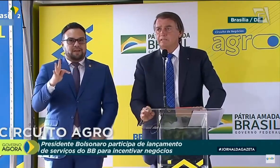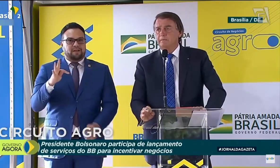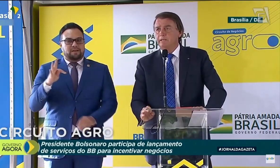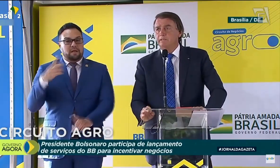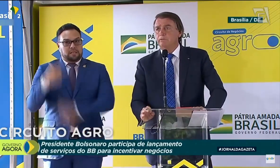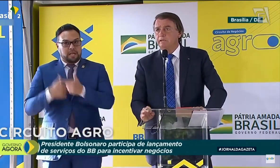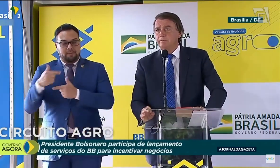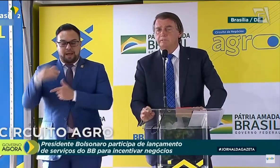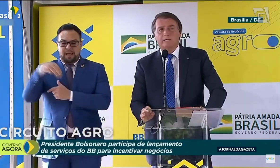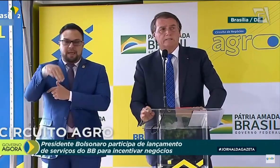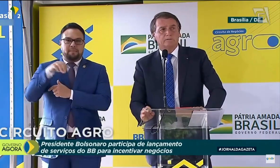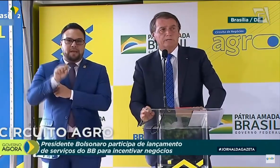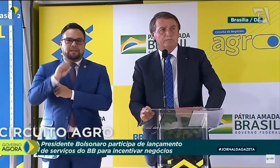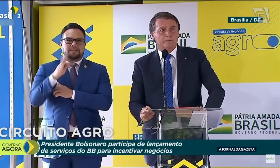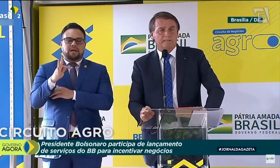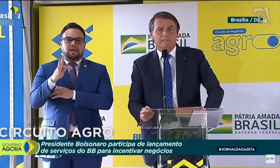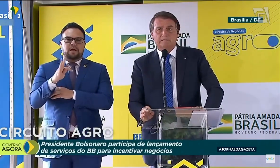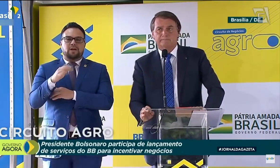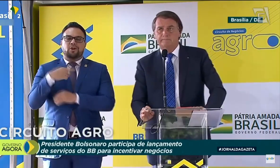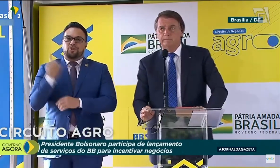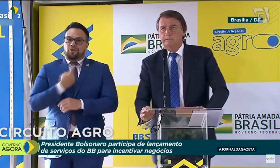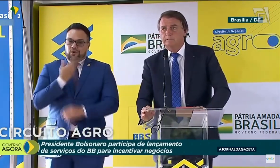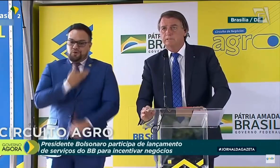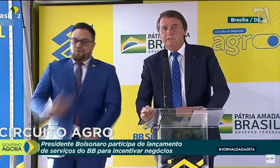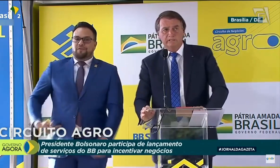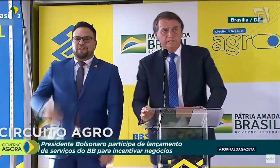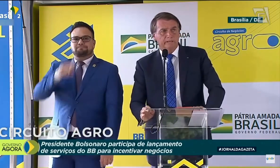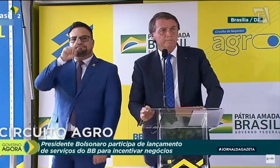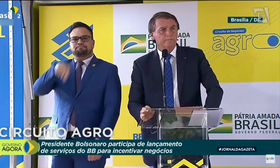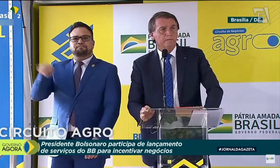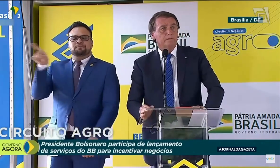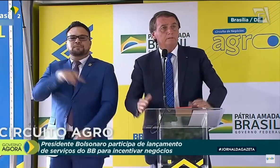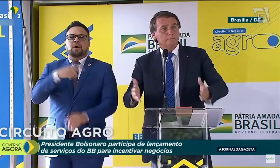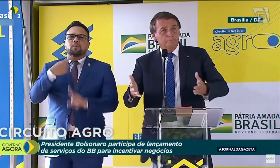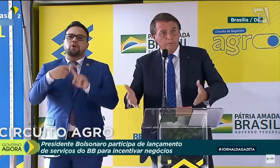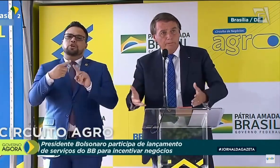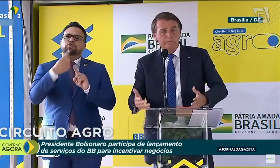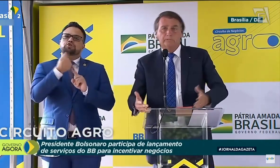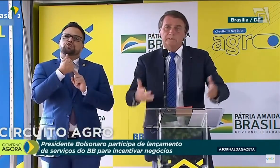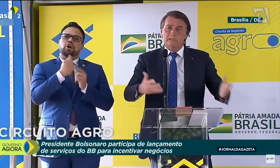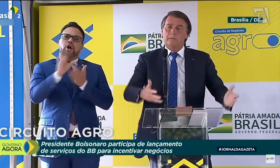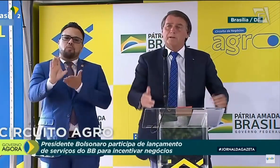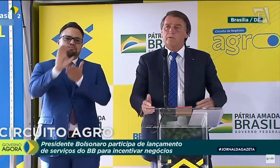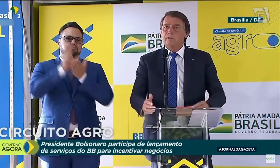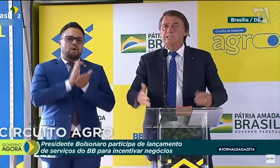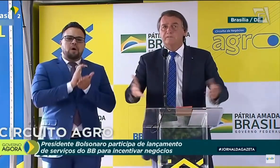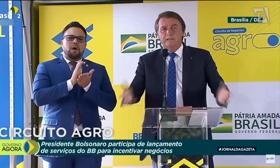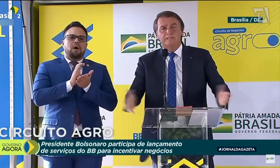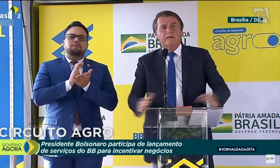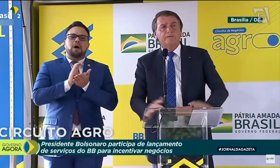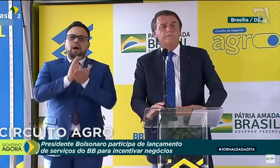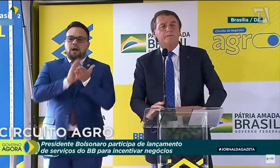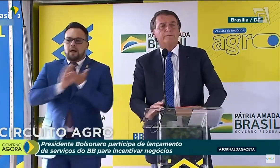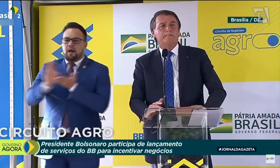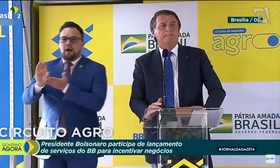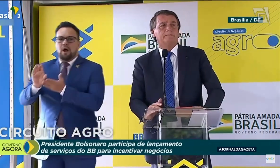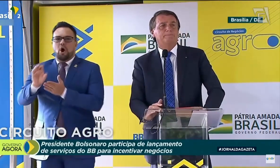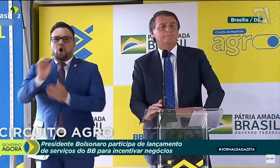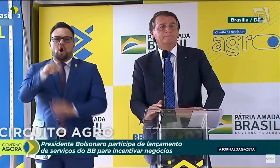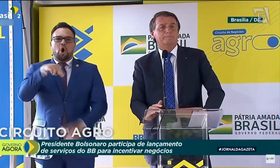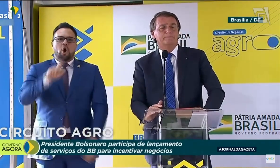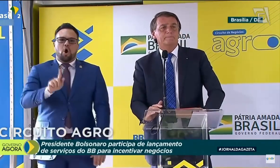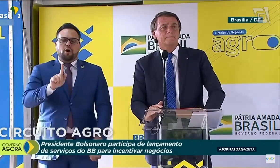terra nós pros camente anulamos e o MST tirando dinheiro público que ia para onda que